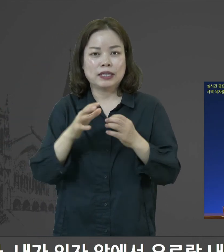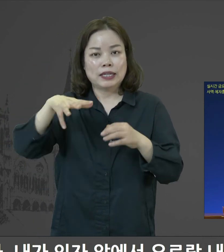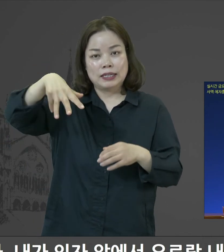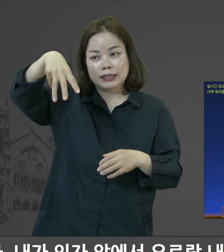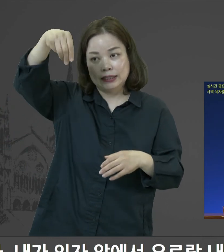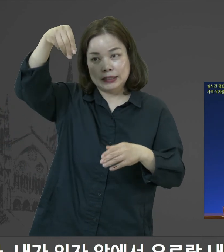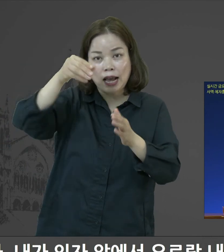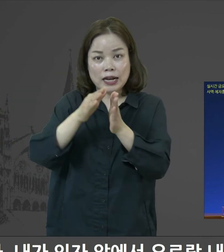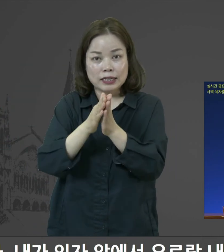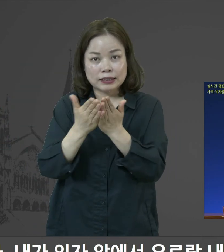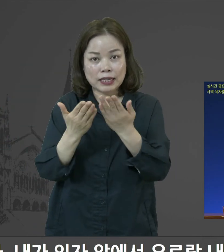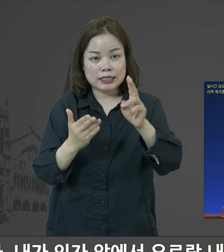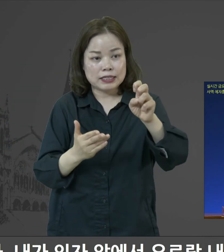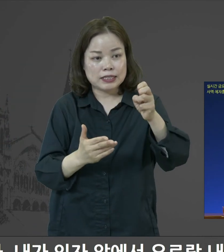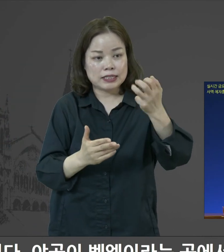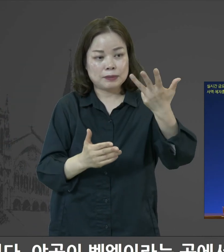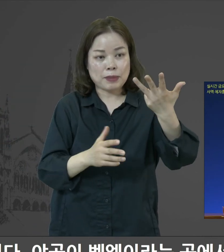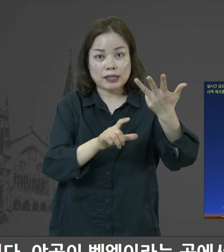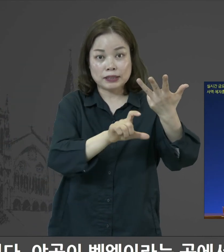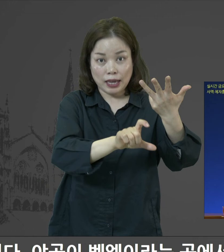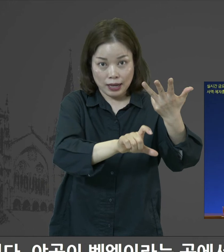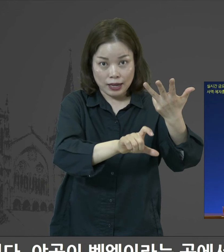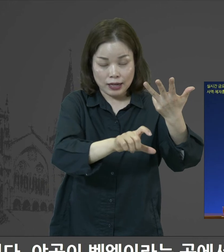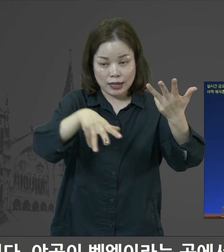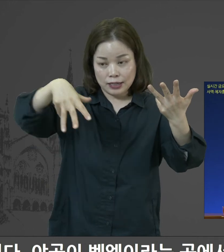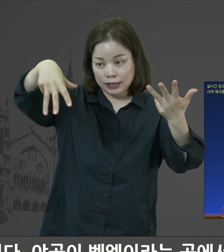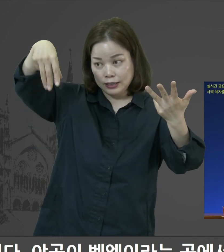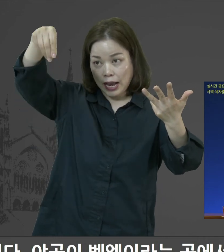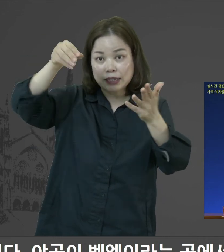창세기 28장